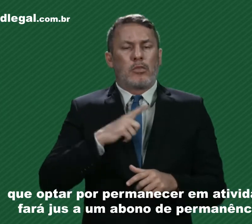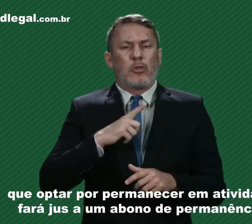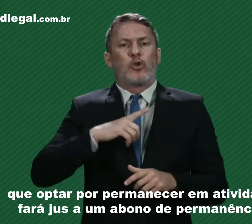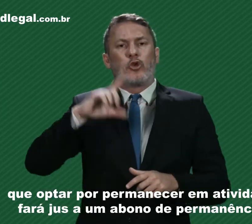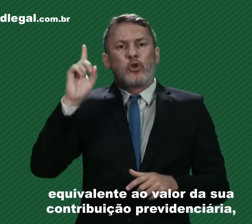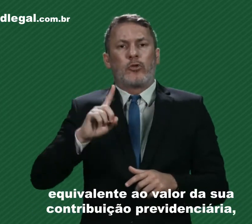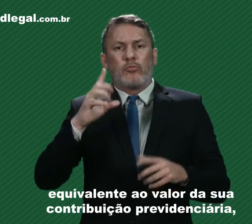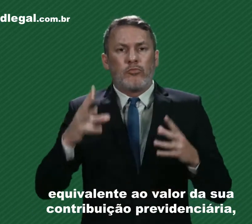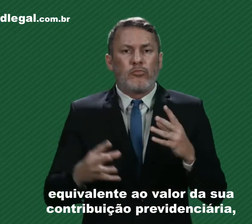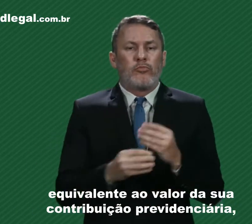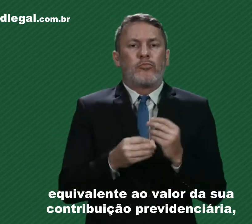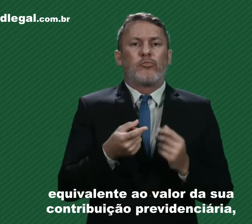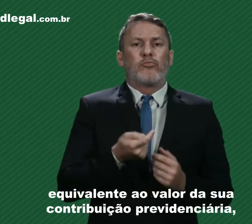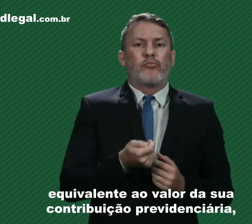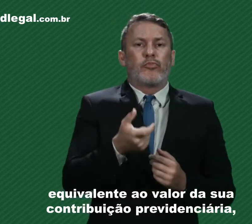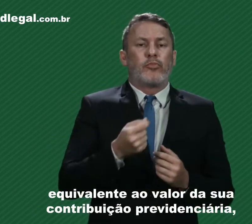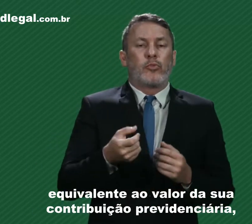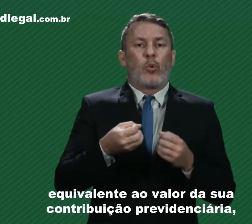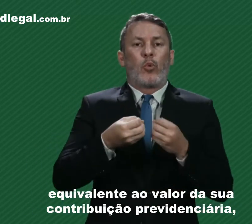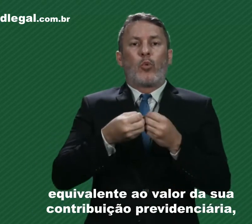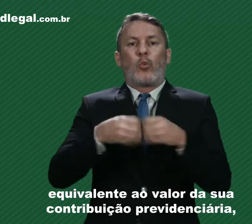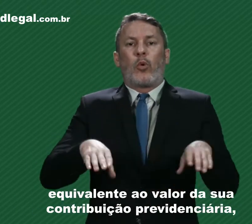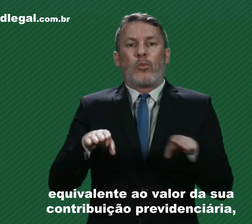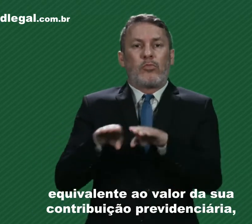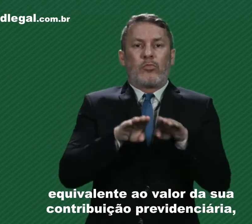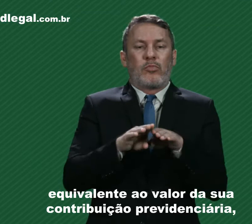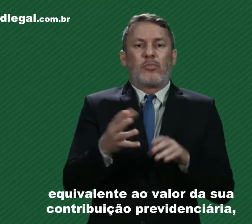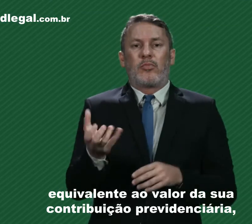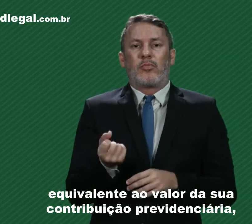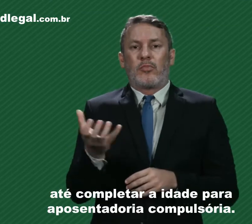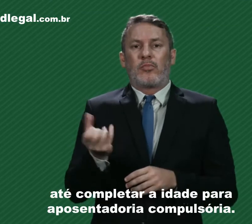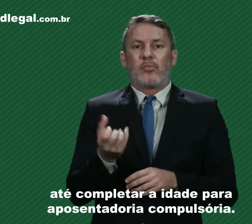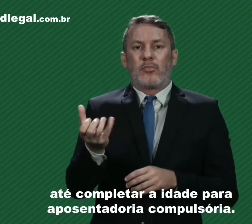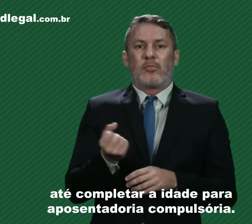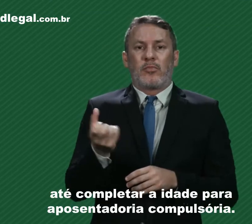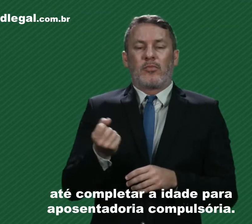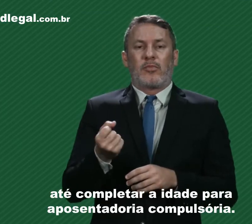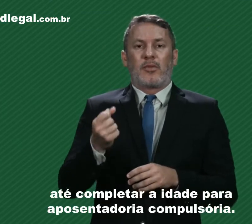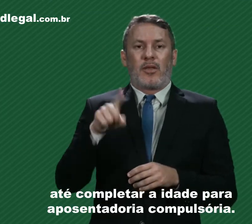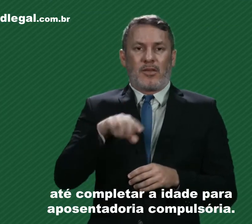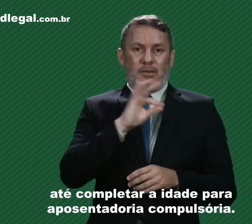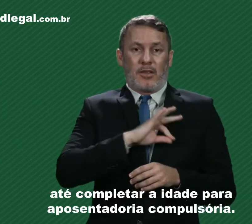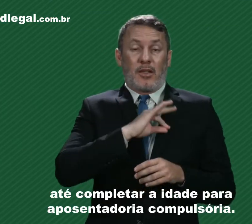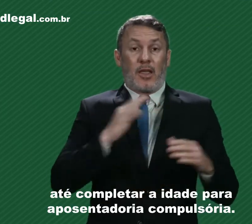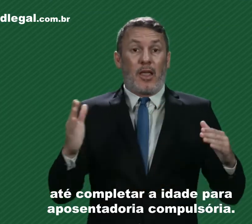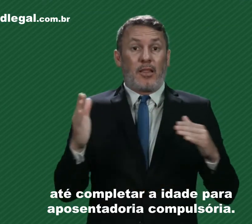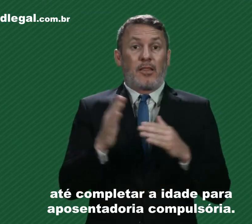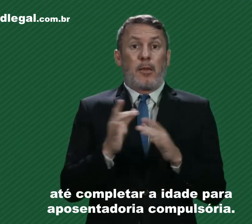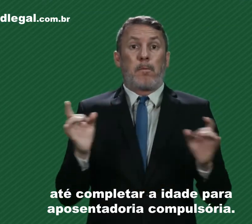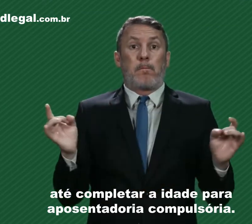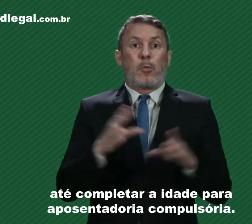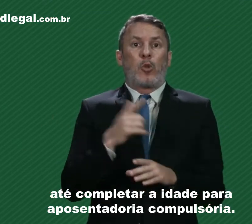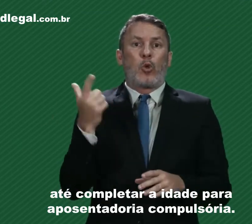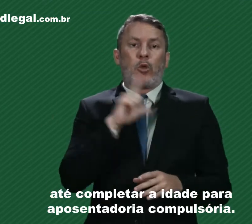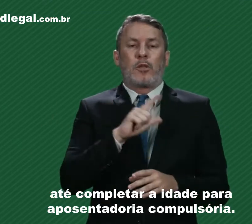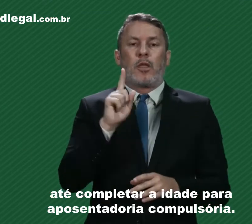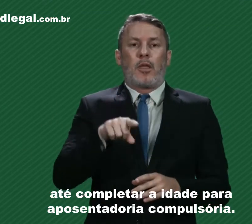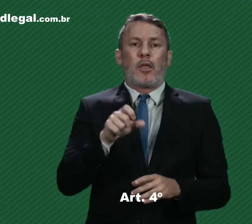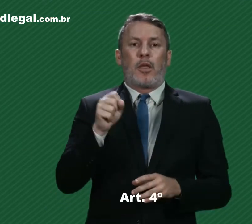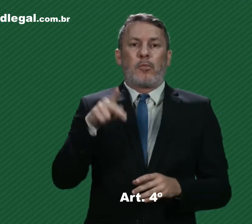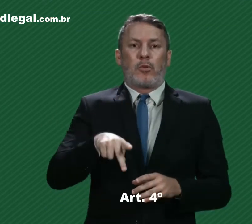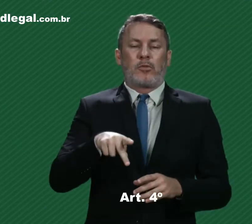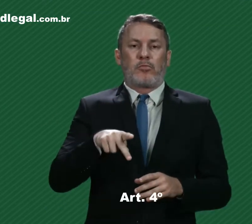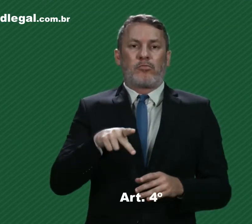de permanência equivalente ao valor da sua contribuição previdenciária até completar a idade para a aposentadoria